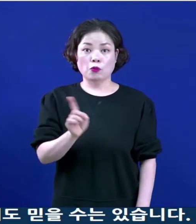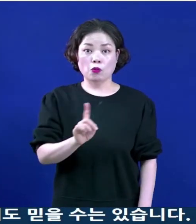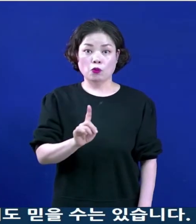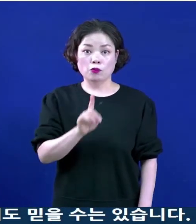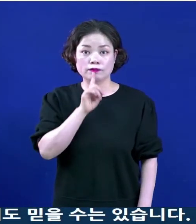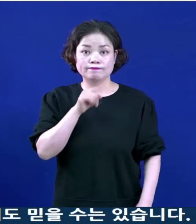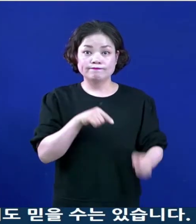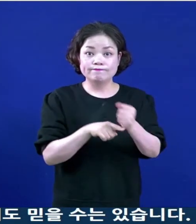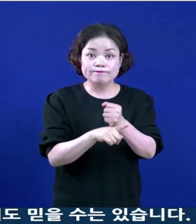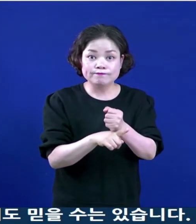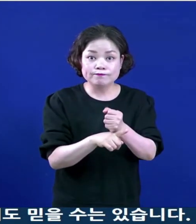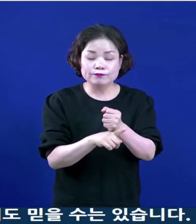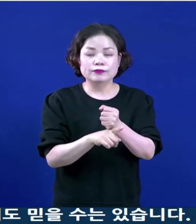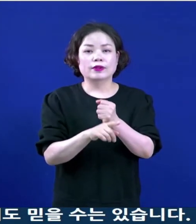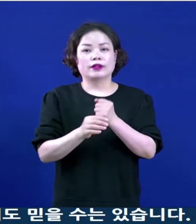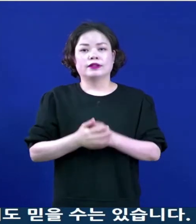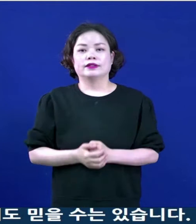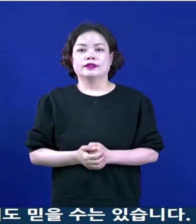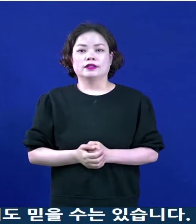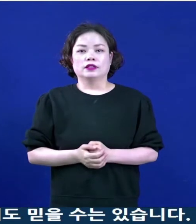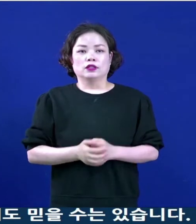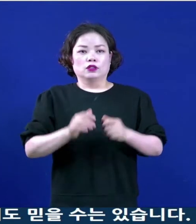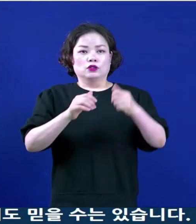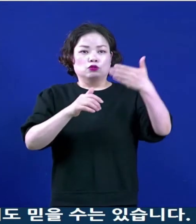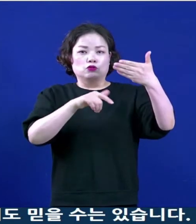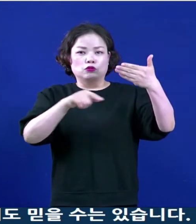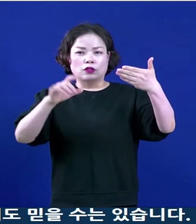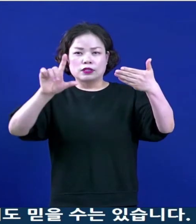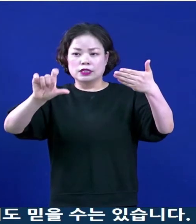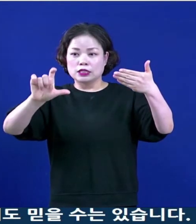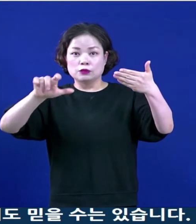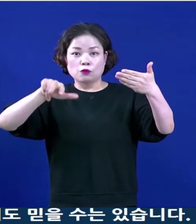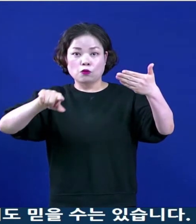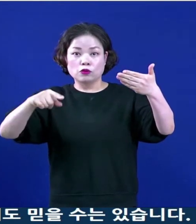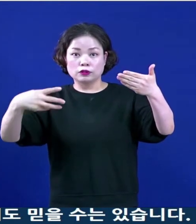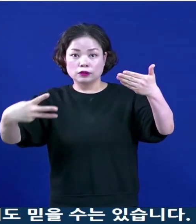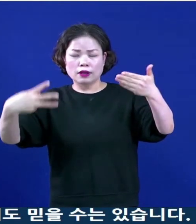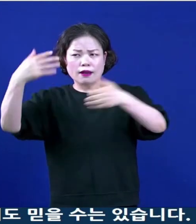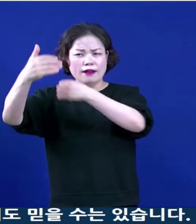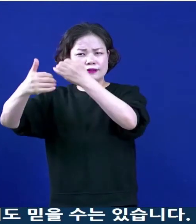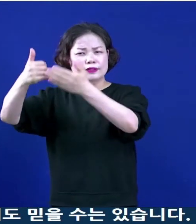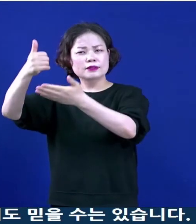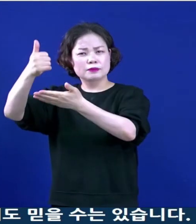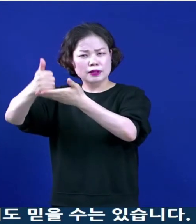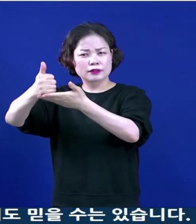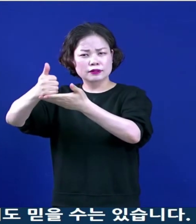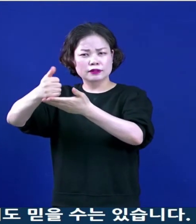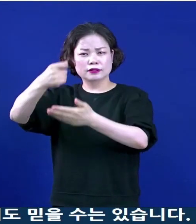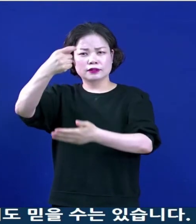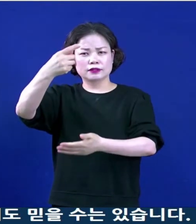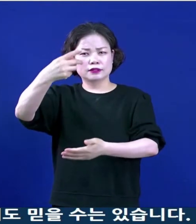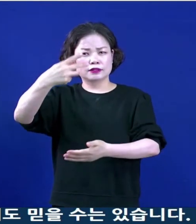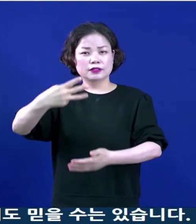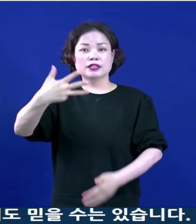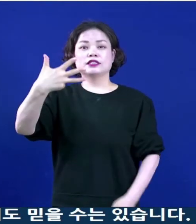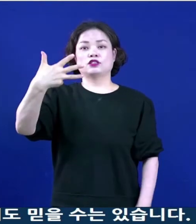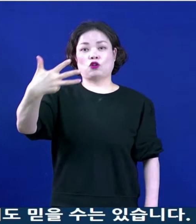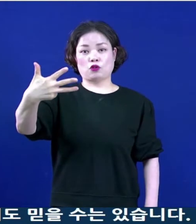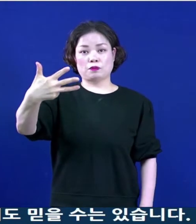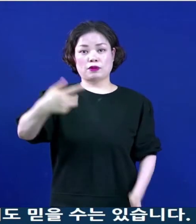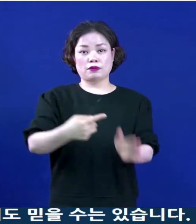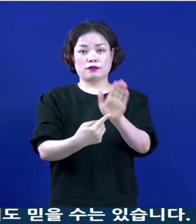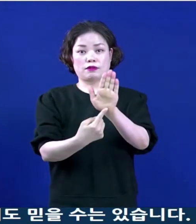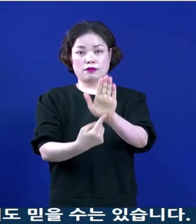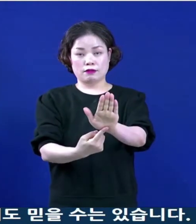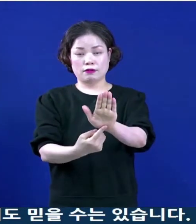말하는 걸까요? 그렇지만 9절부터 15절까지는 하나님이라고 하는 말이 8번이나 등장합니다.